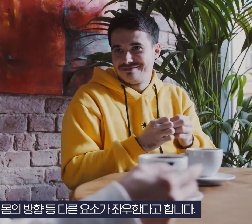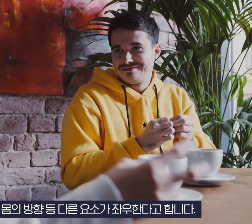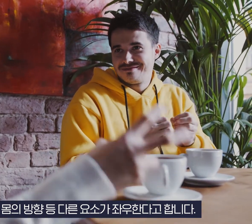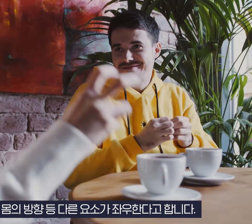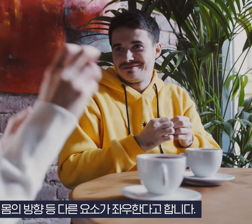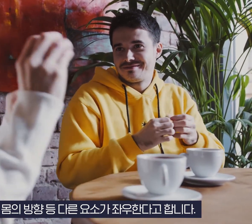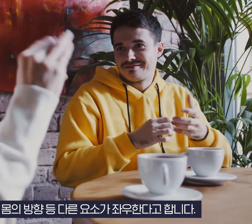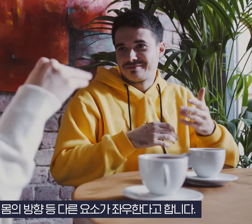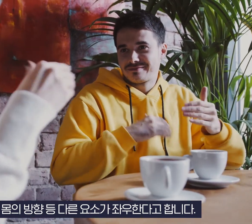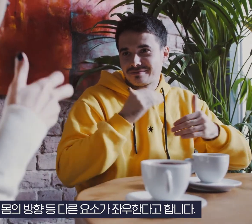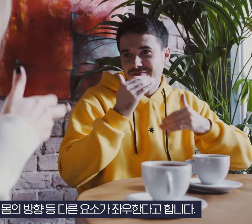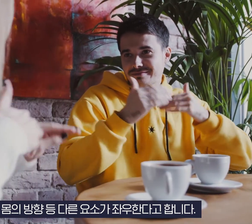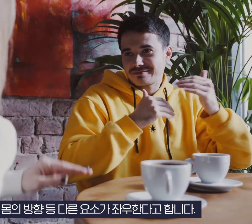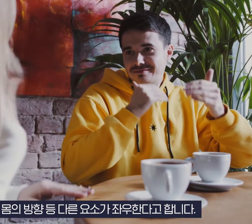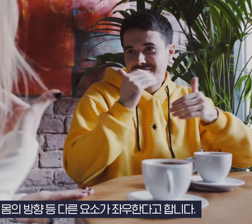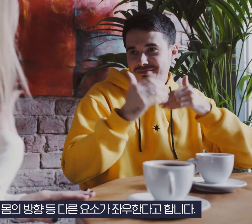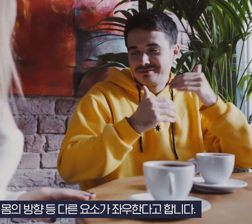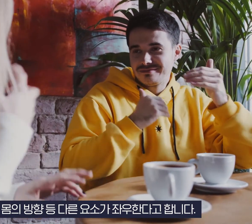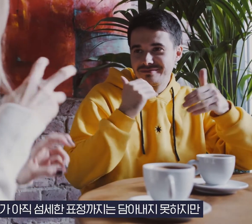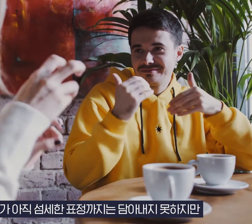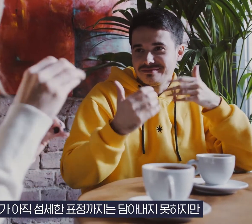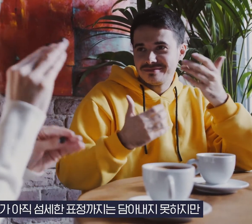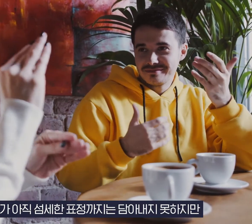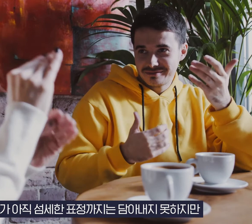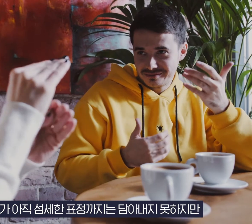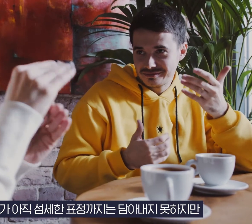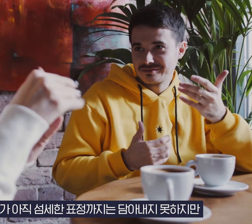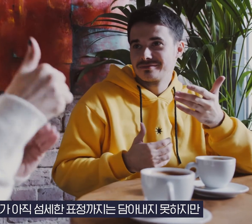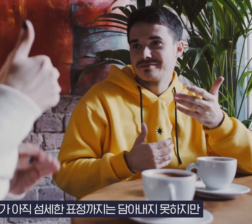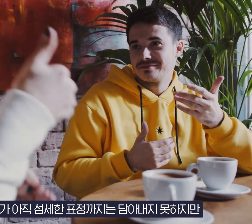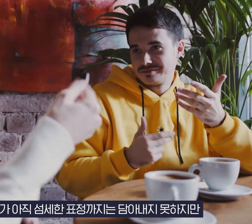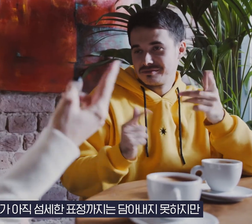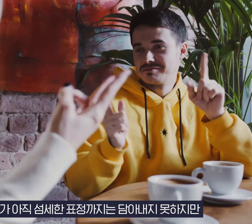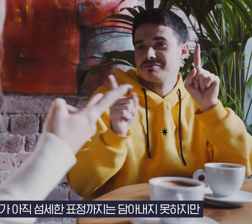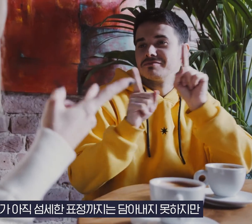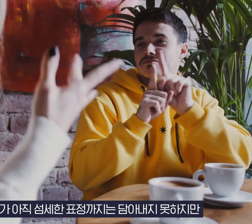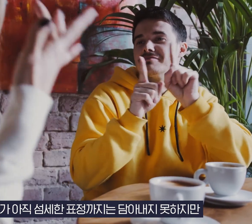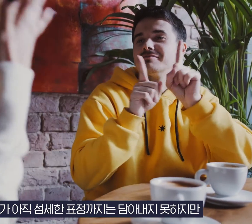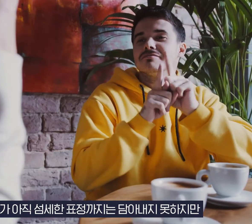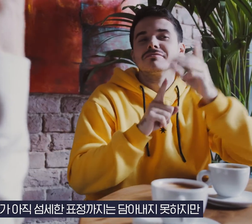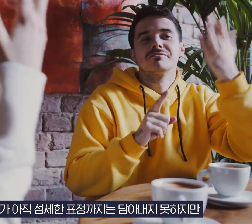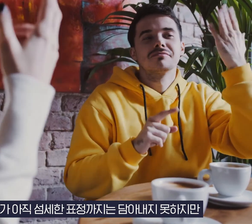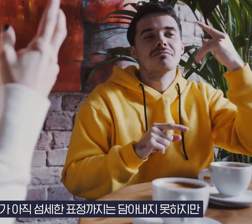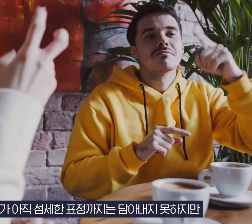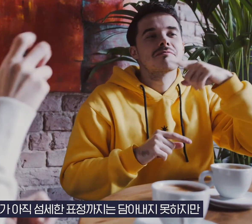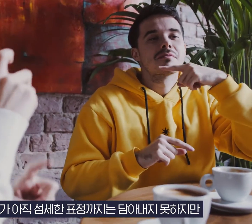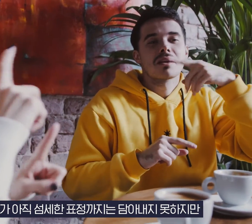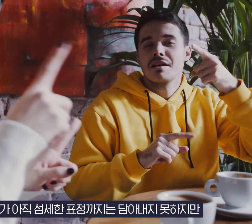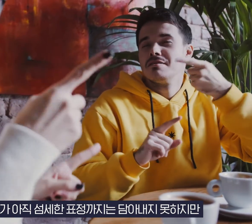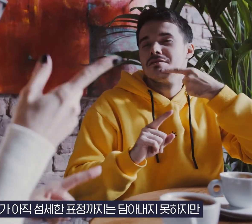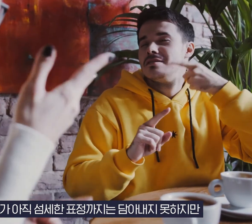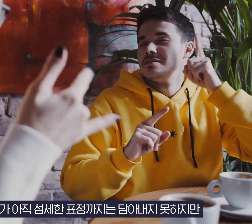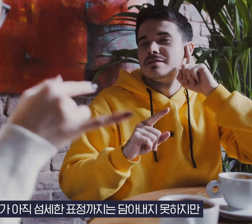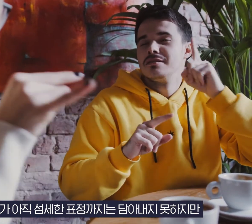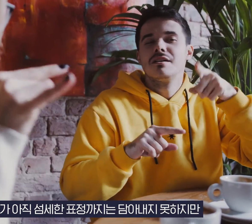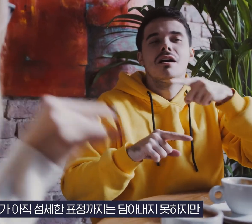다른 요소가 좌우한다고 합니다. 이큐폴의 수어 서비스가 아직 섬세한 표정까지는 담아내지